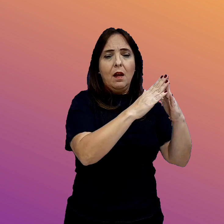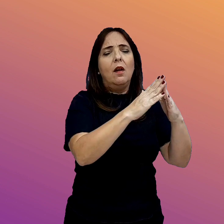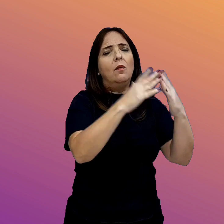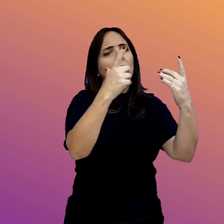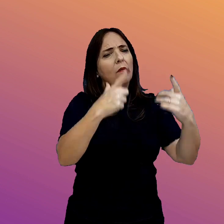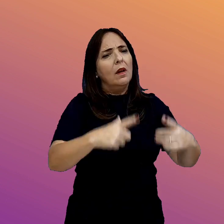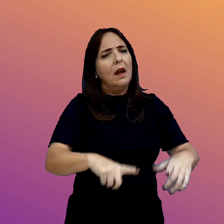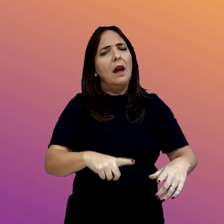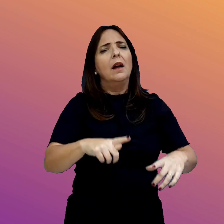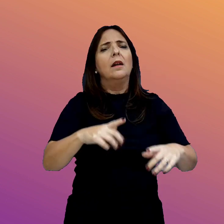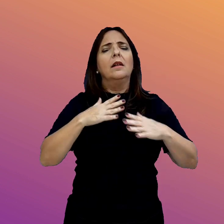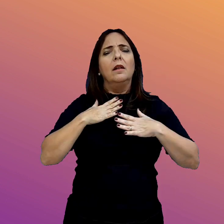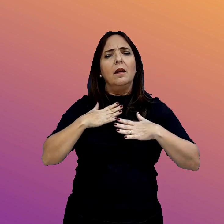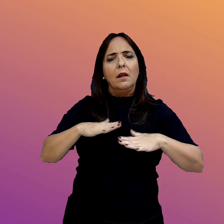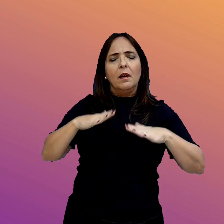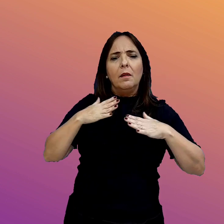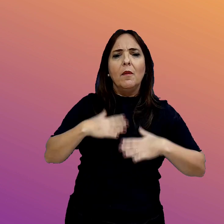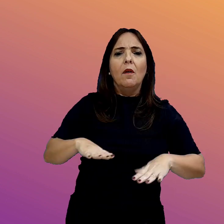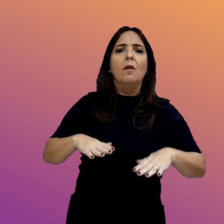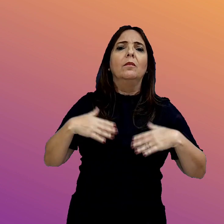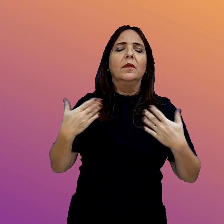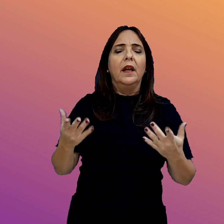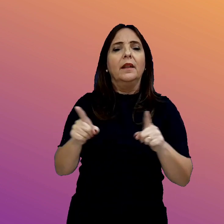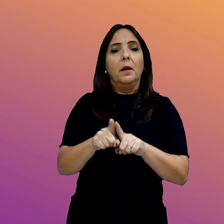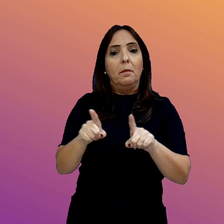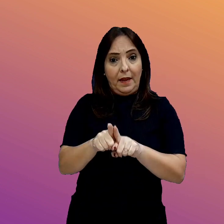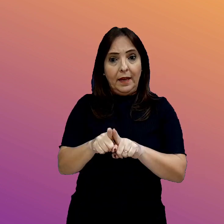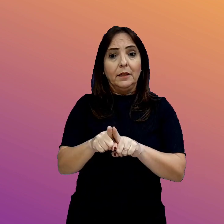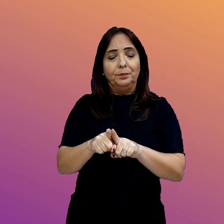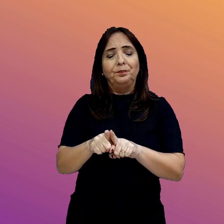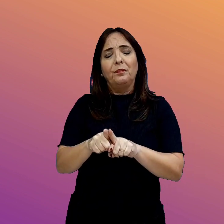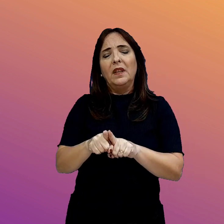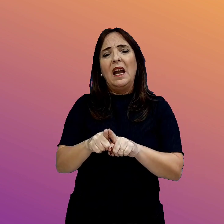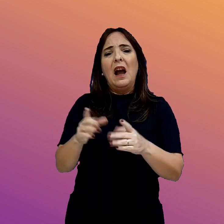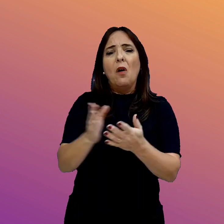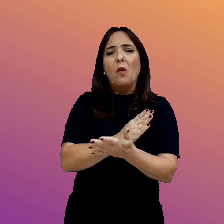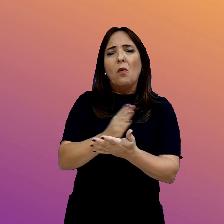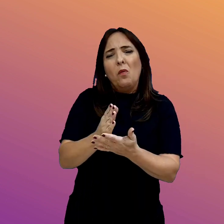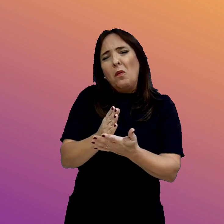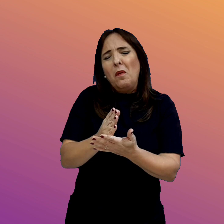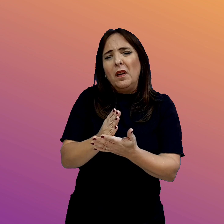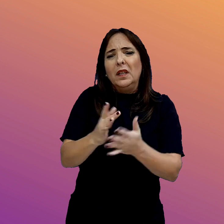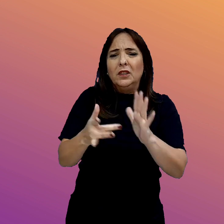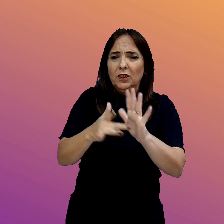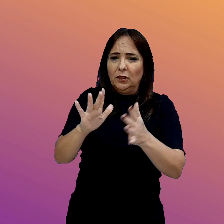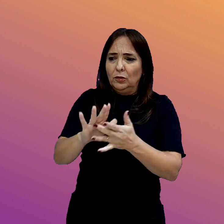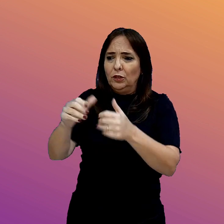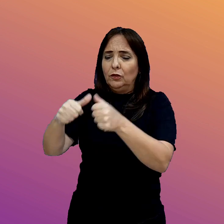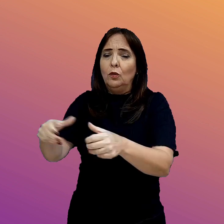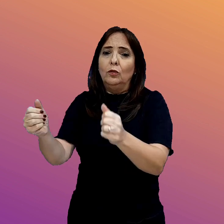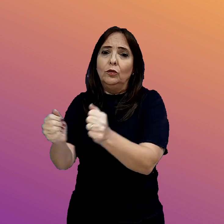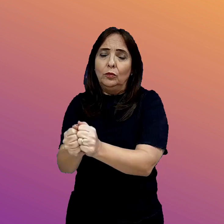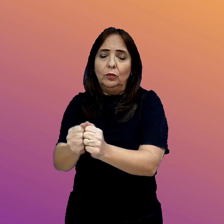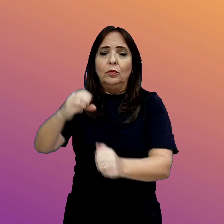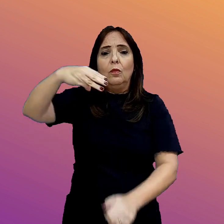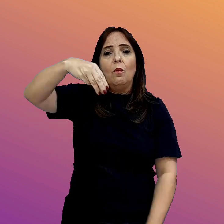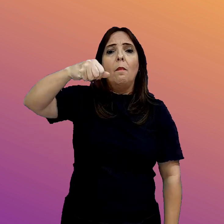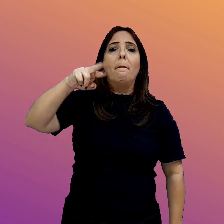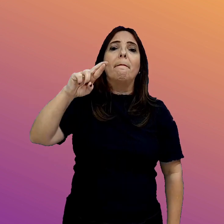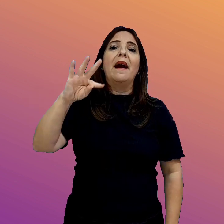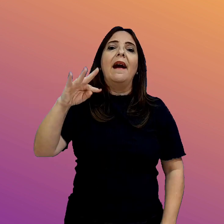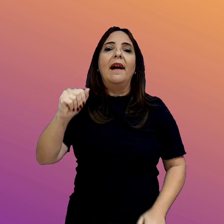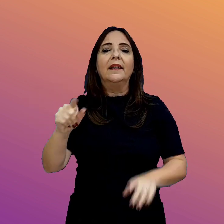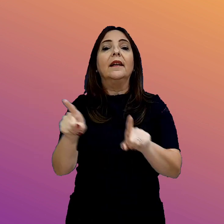era na casa de Maria e Marta que ele se alojava. Ele gostava de estar ali comendo um assado, tomando um café